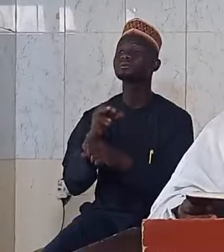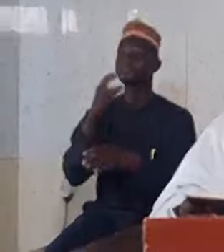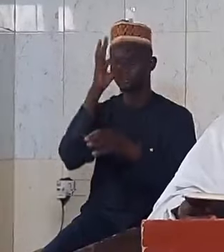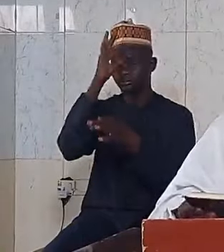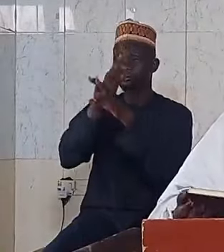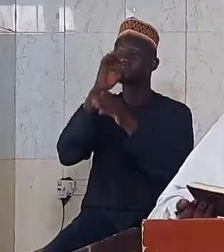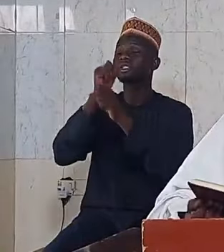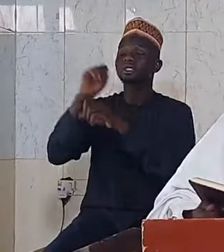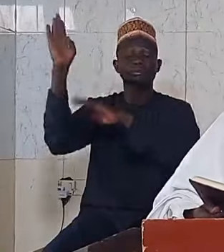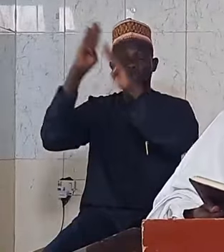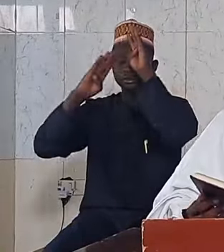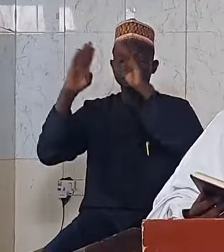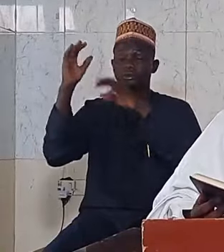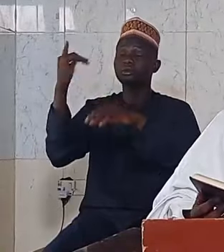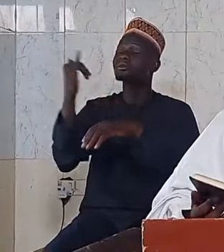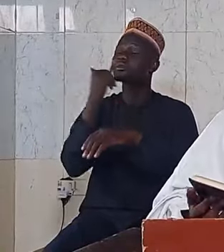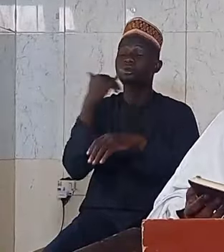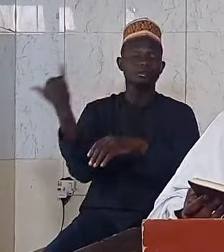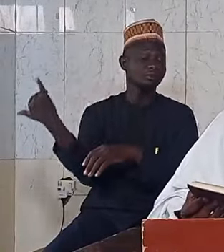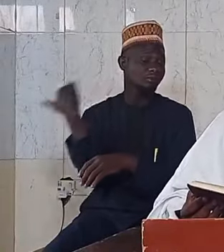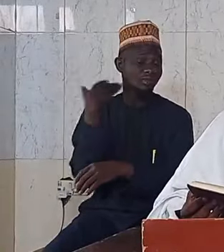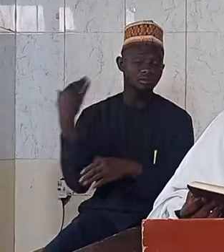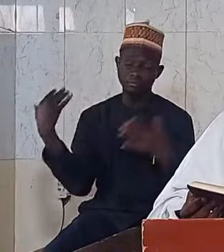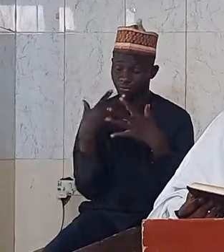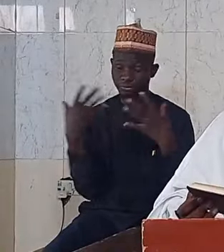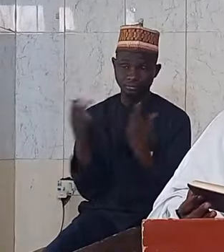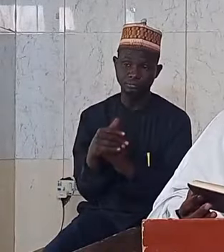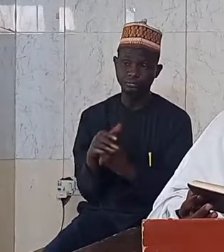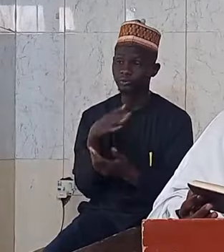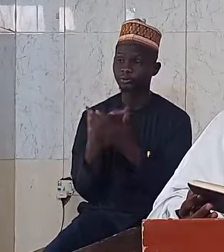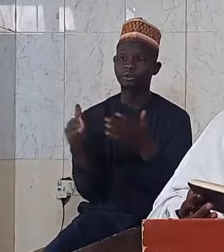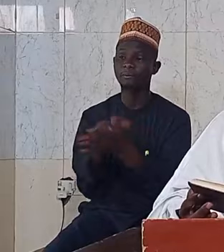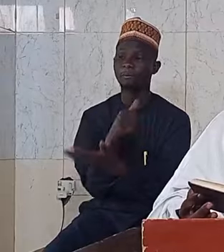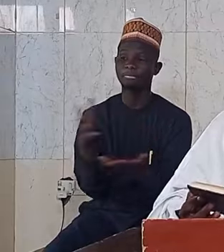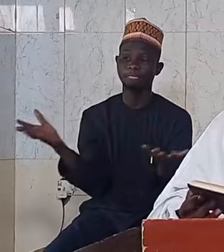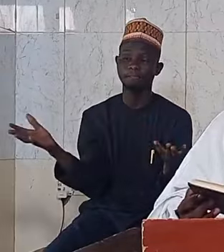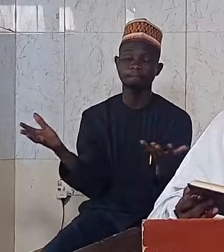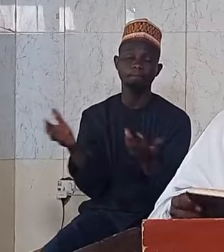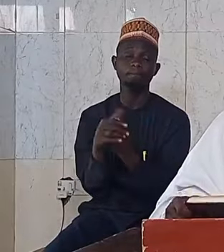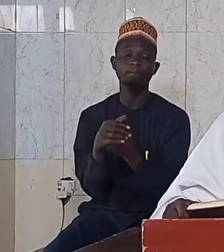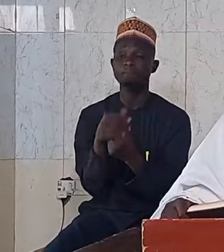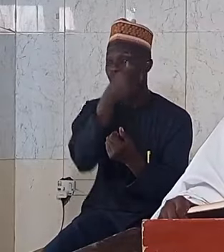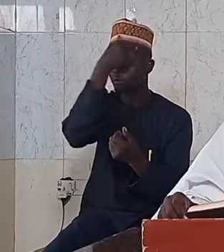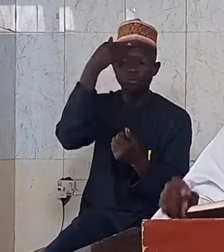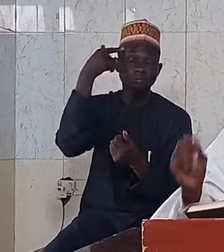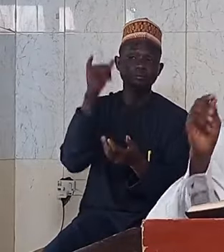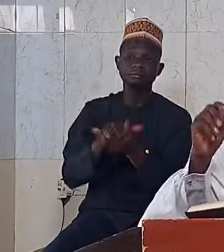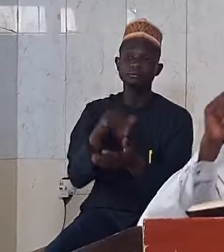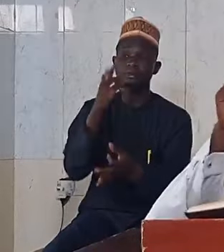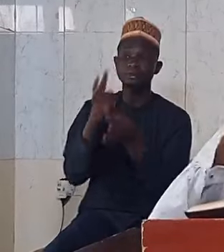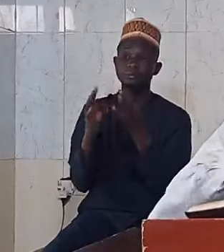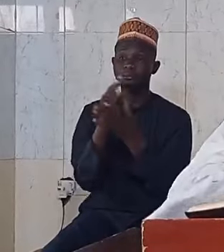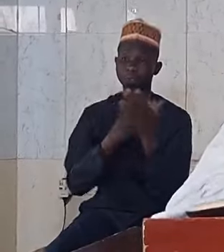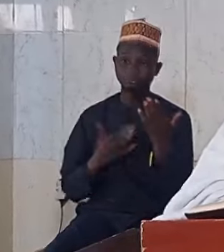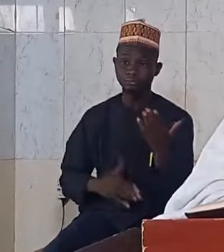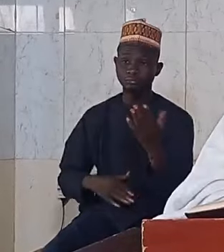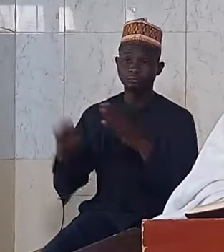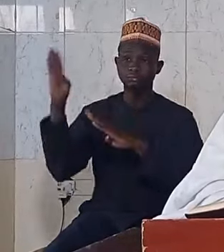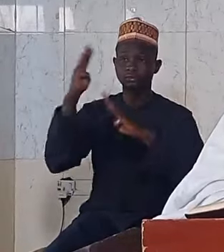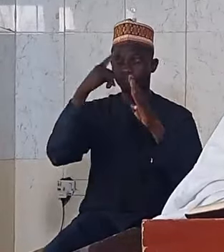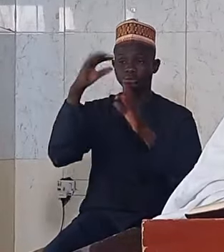سولانسو دا لشن سولو دا سولانسو أم فهم جابو؟ يوه داكا إدم متن يكي